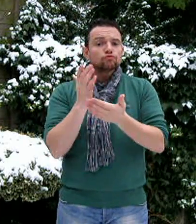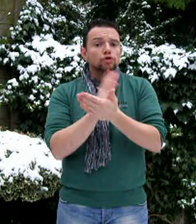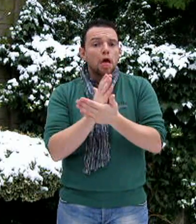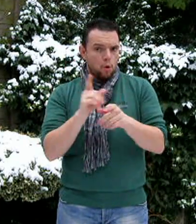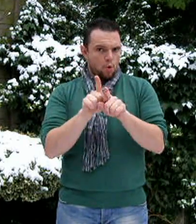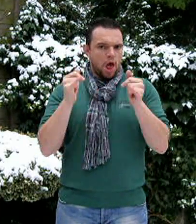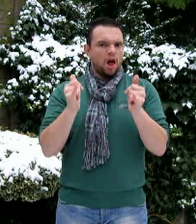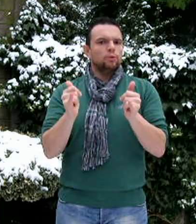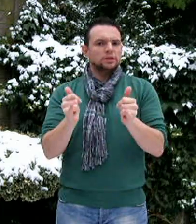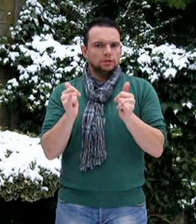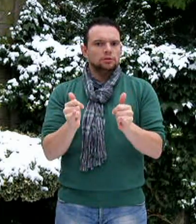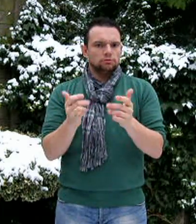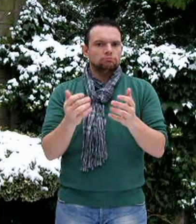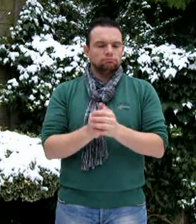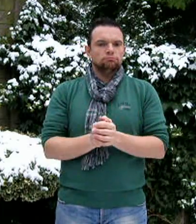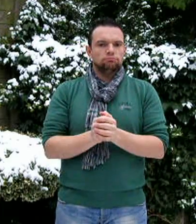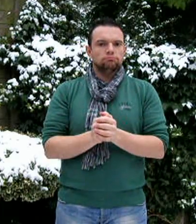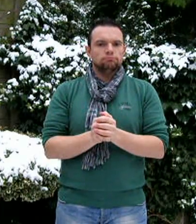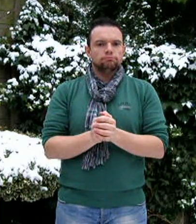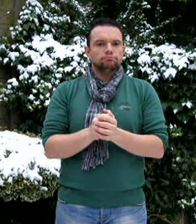www.cultuurmarkt.be. Tolken zullen ook aanwezig zijn.